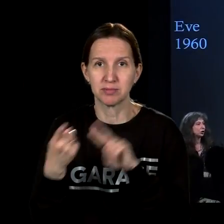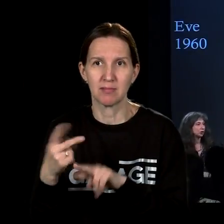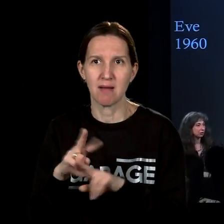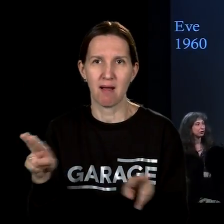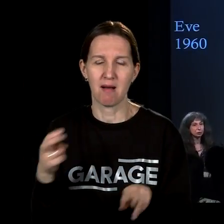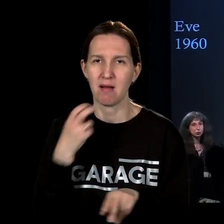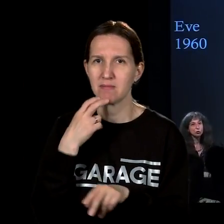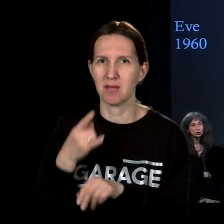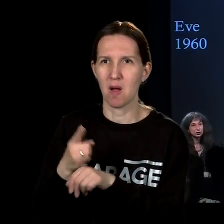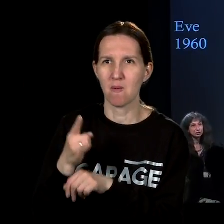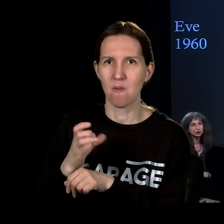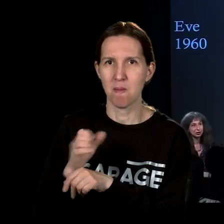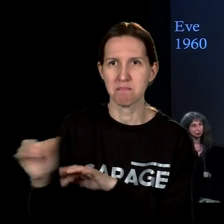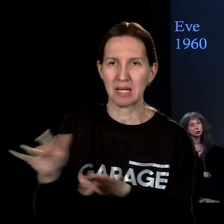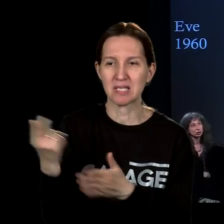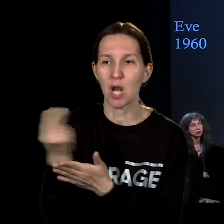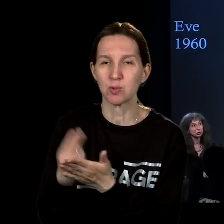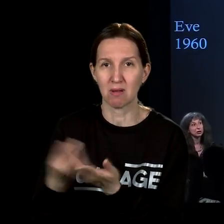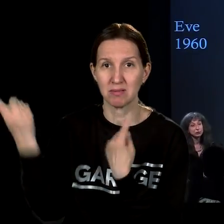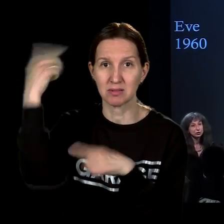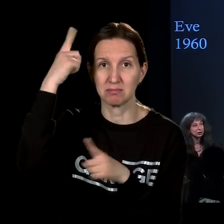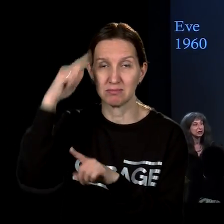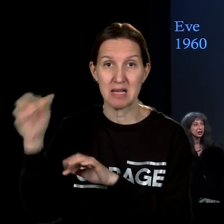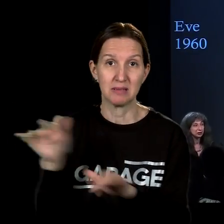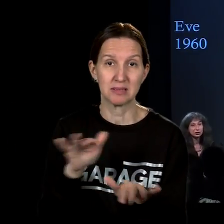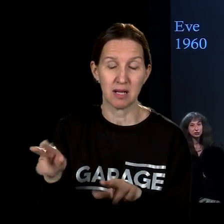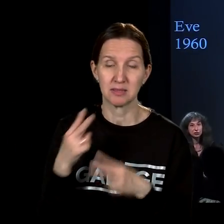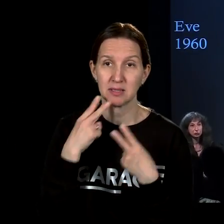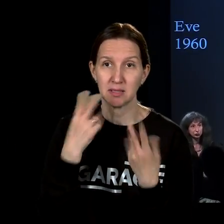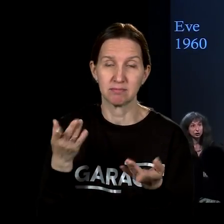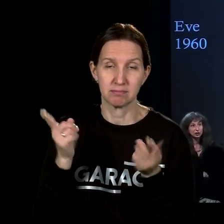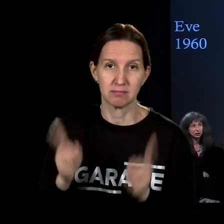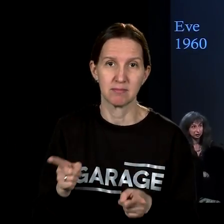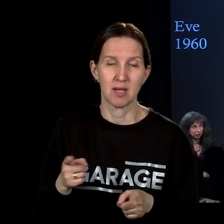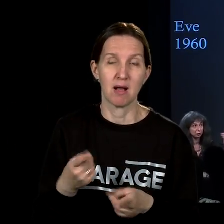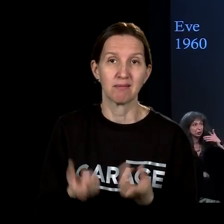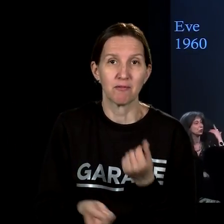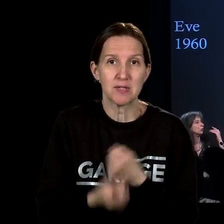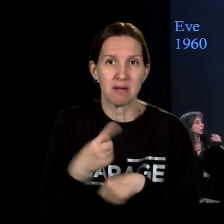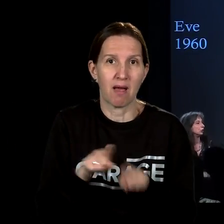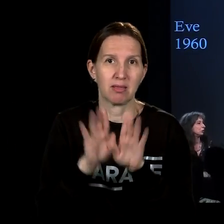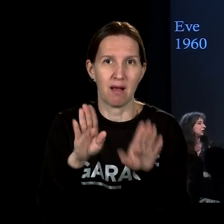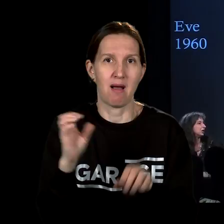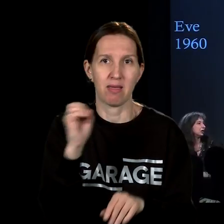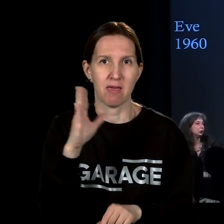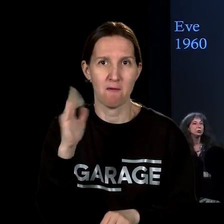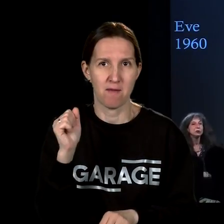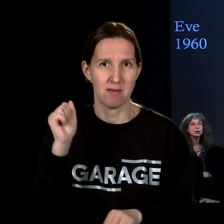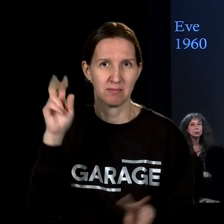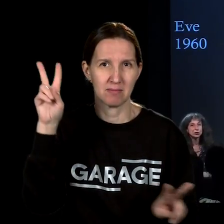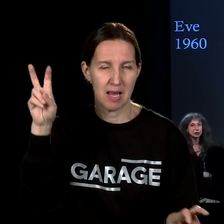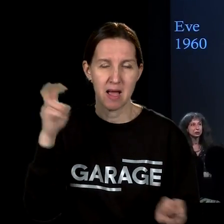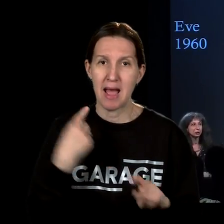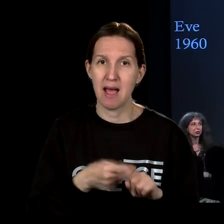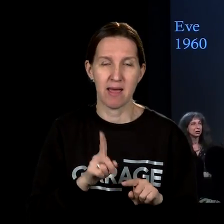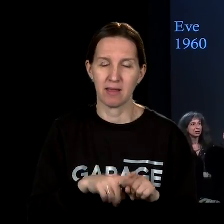собственно говоря, уже откровенного комикса, где возникает вот такая вот Ева. Это не из этой, все-таки не из церковных росписей, но это